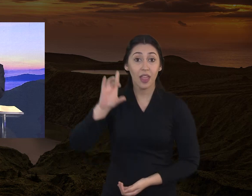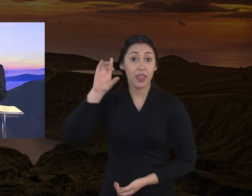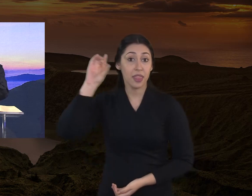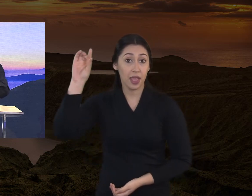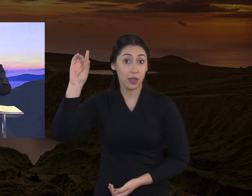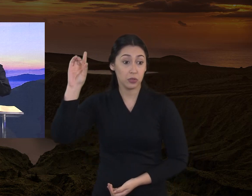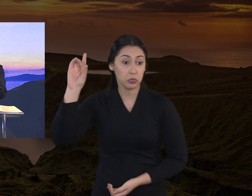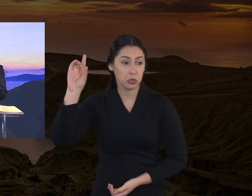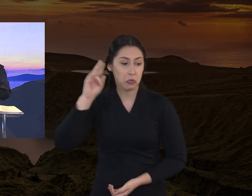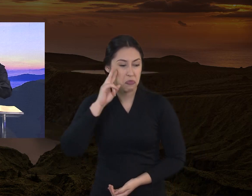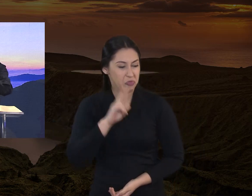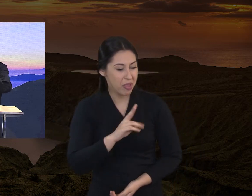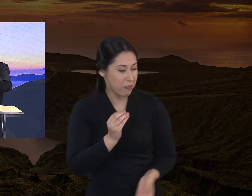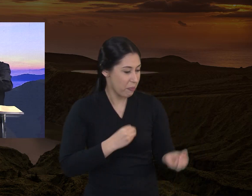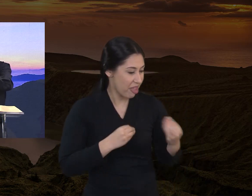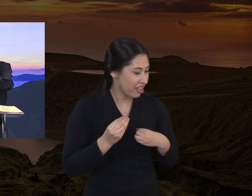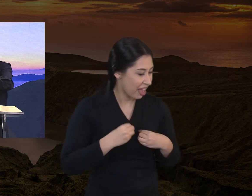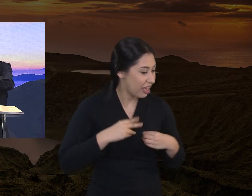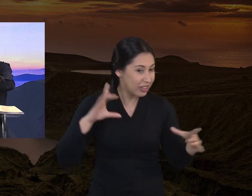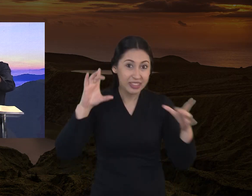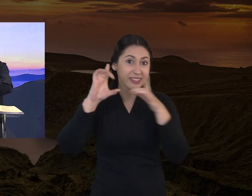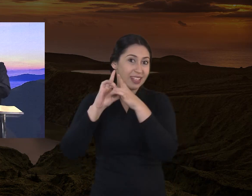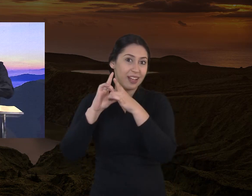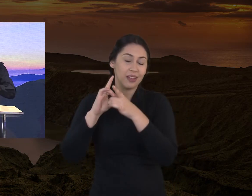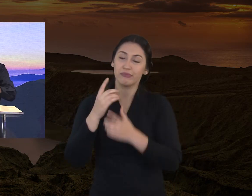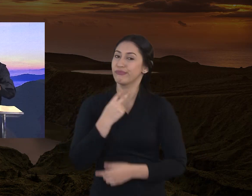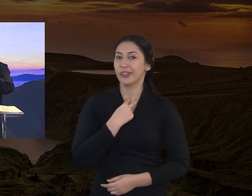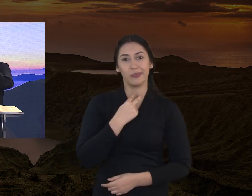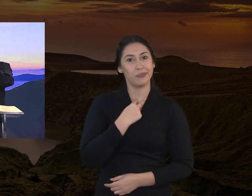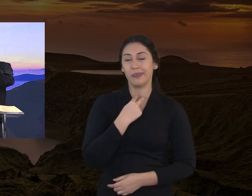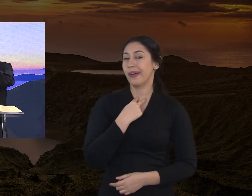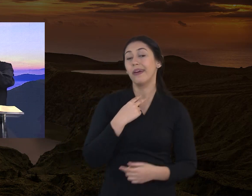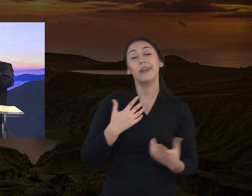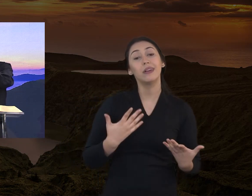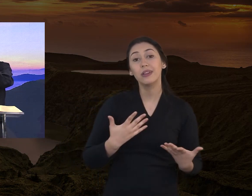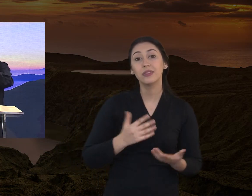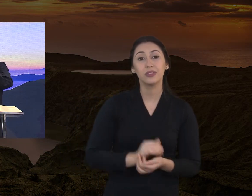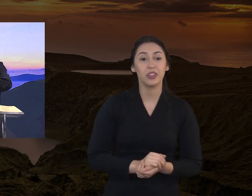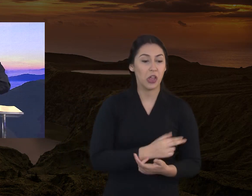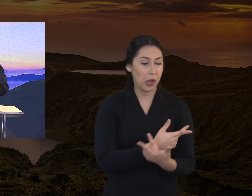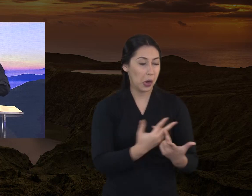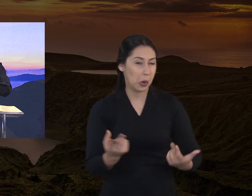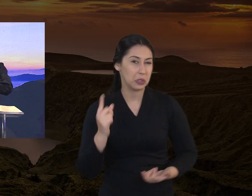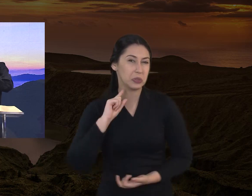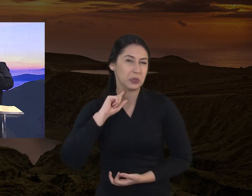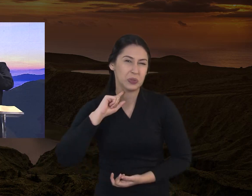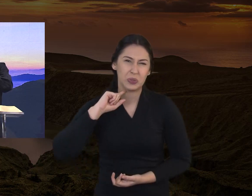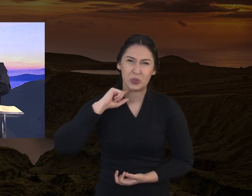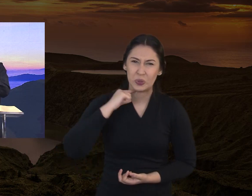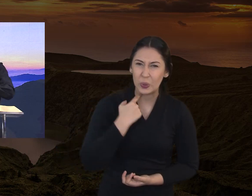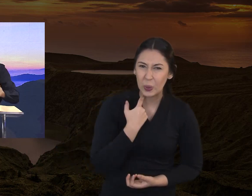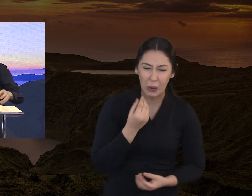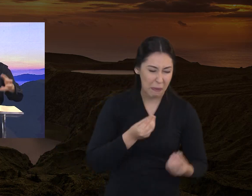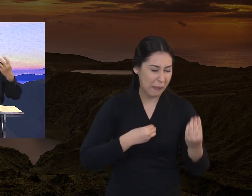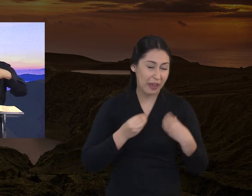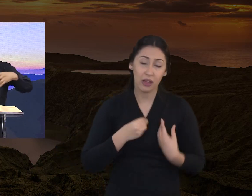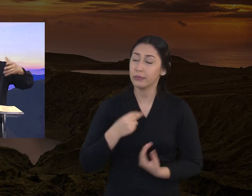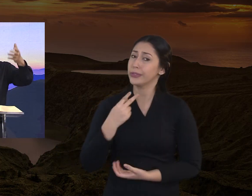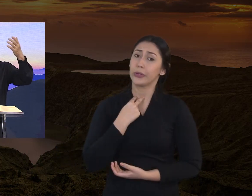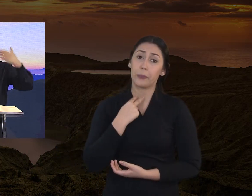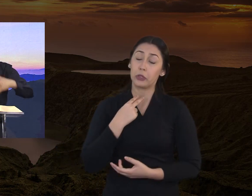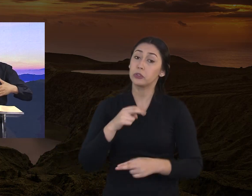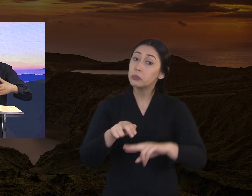conectar em Cristo pecado, não pode conectar em Cristo a morte, não pode conectar em Cristo coisas imundas, coisas impuras.